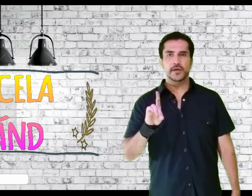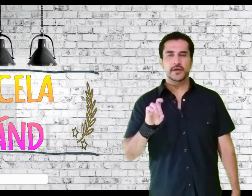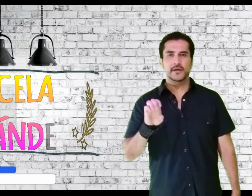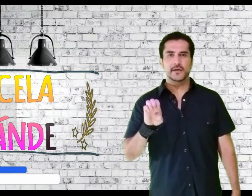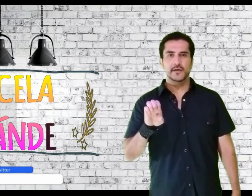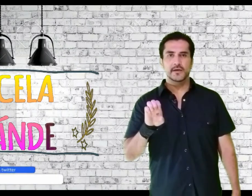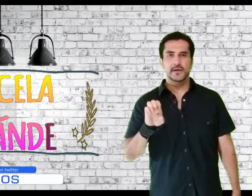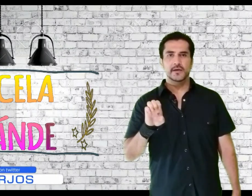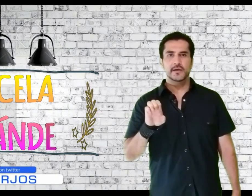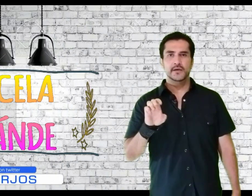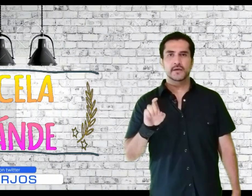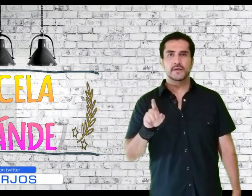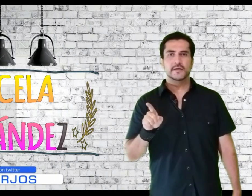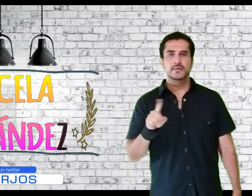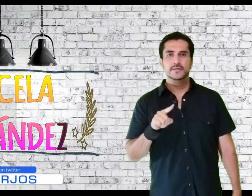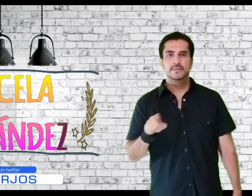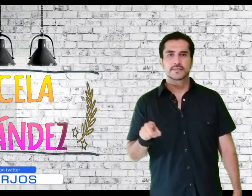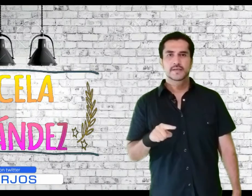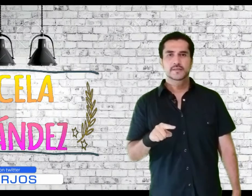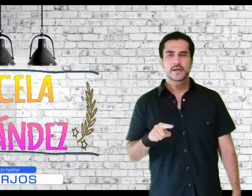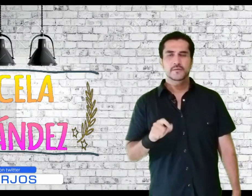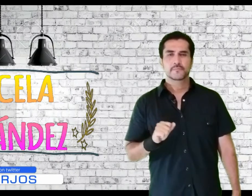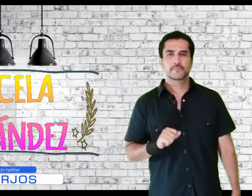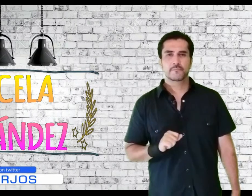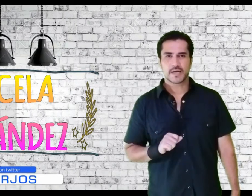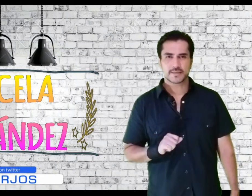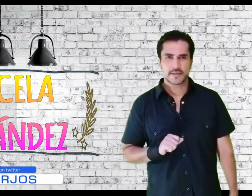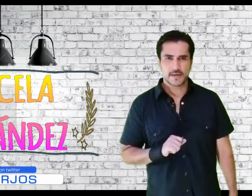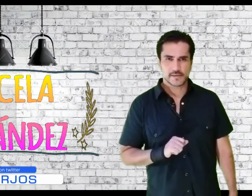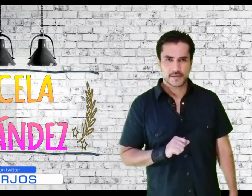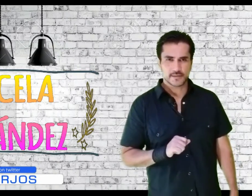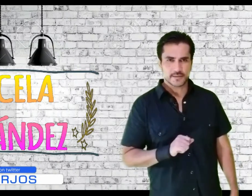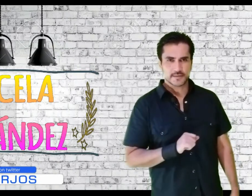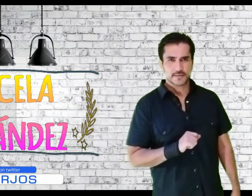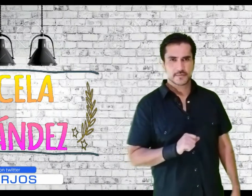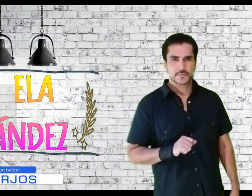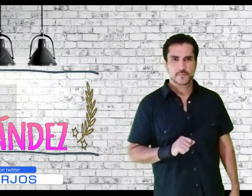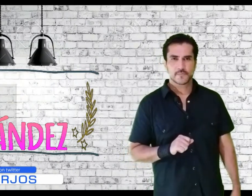D, E, Z. Marcela Hernández.